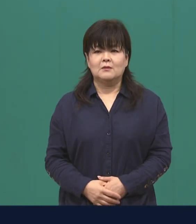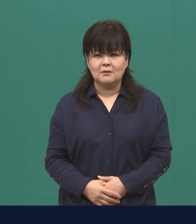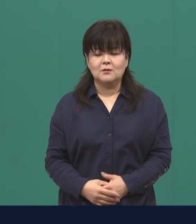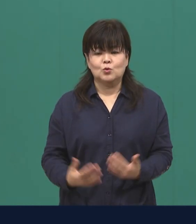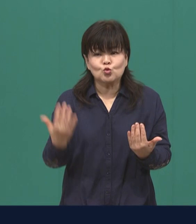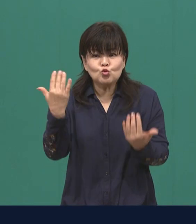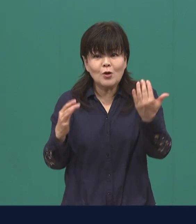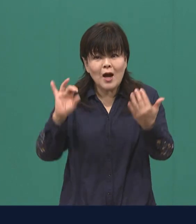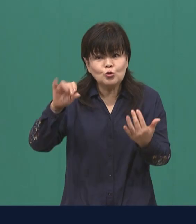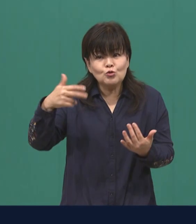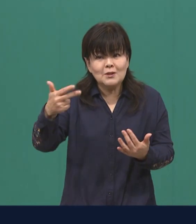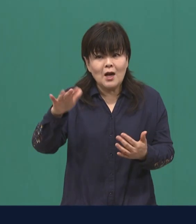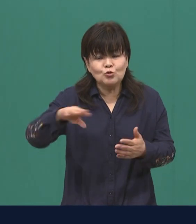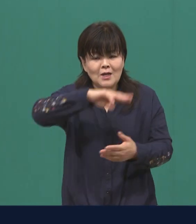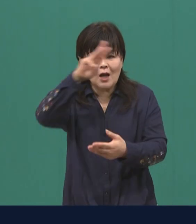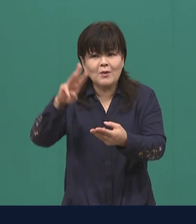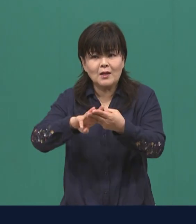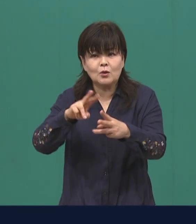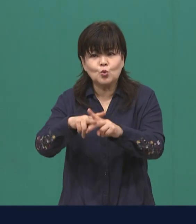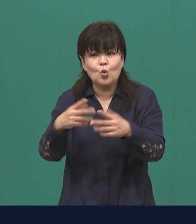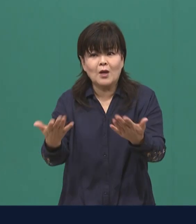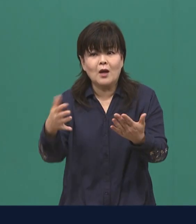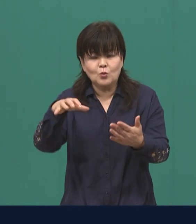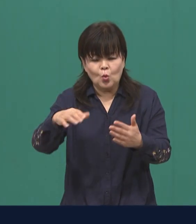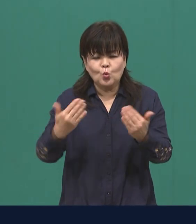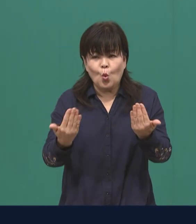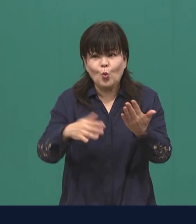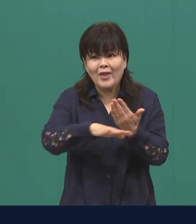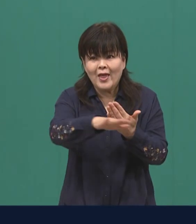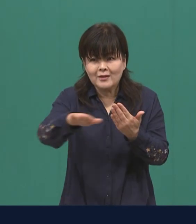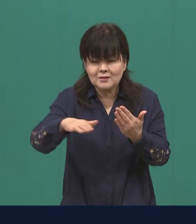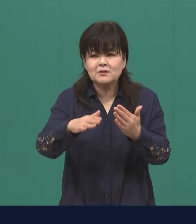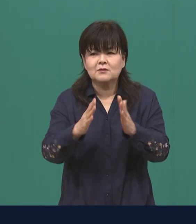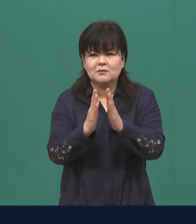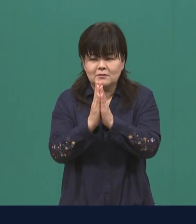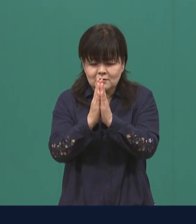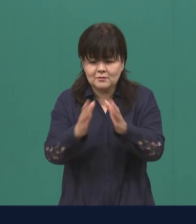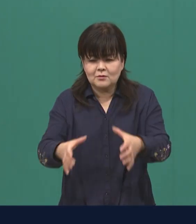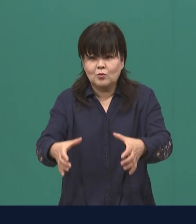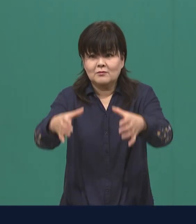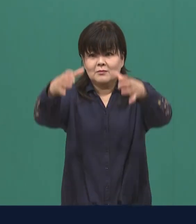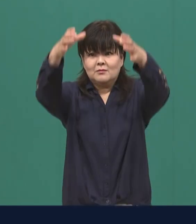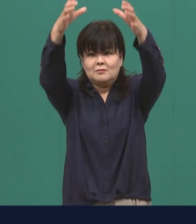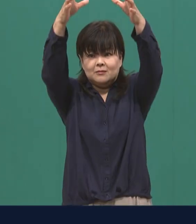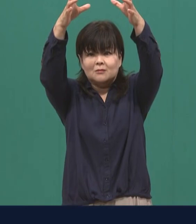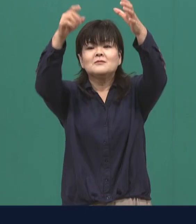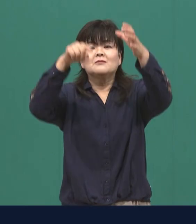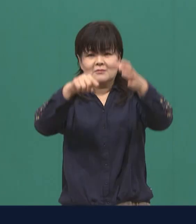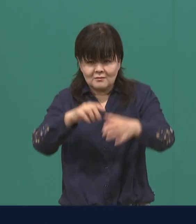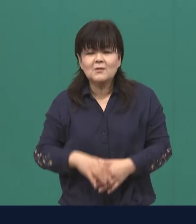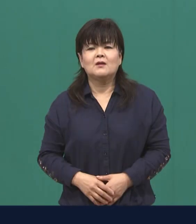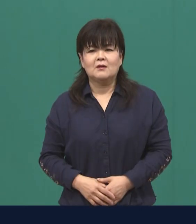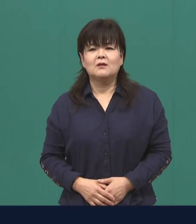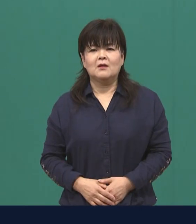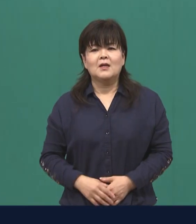。草津市にある山田小学校の校庭にそびえる慰霊碑。